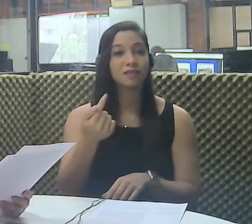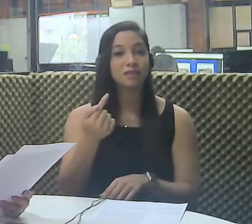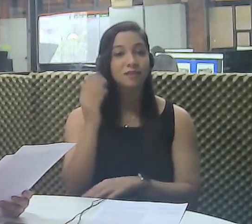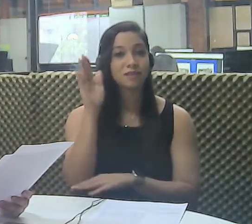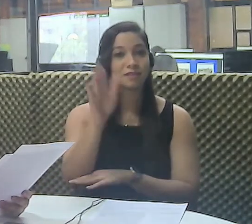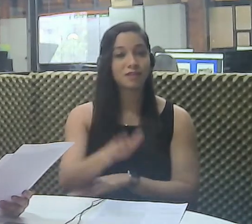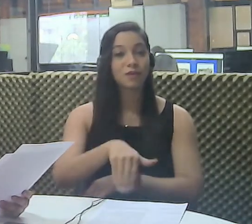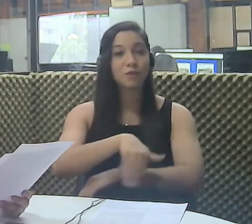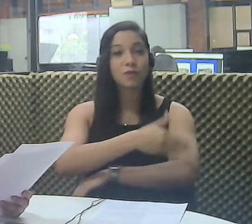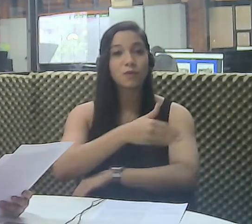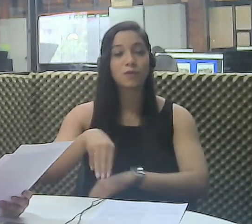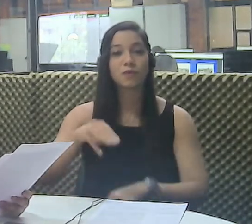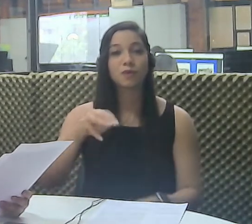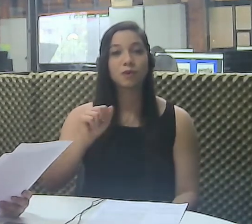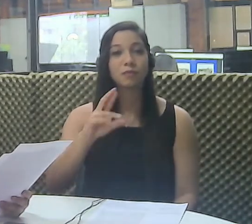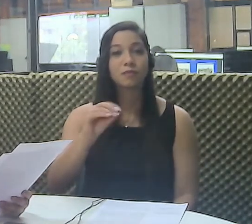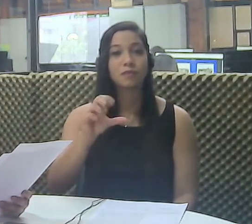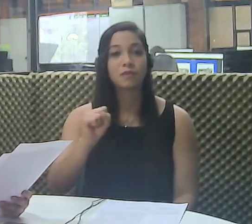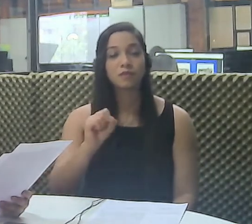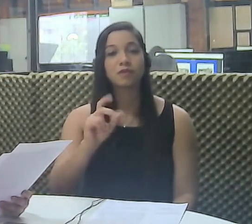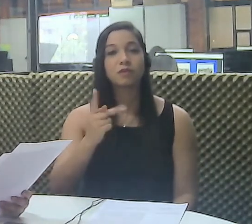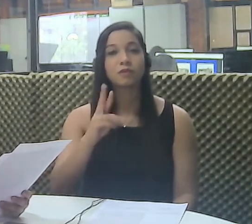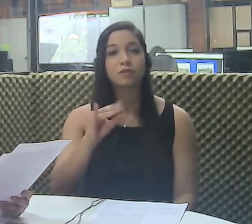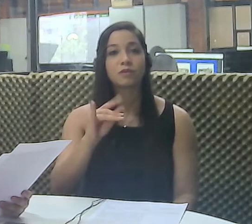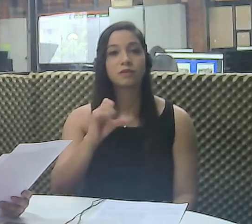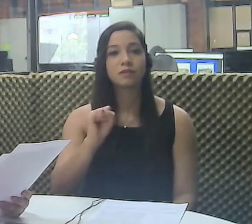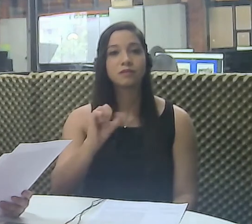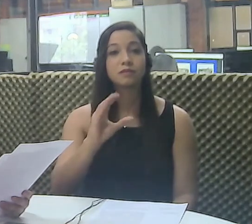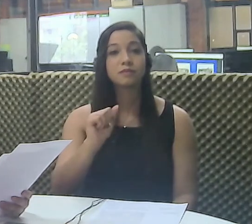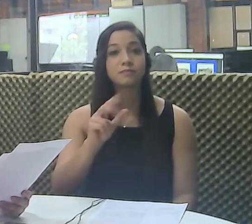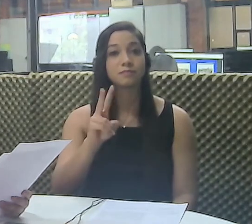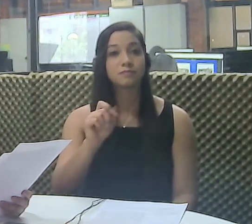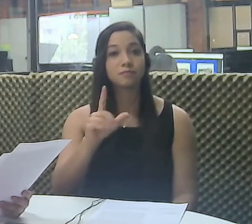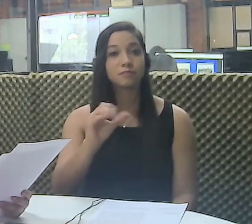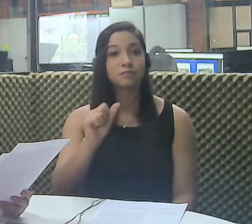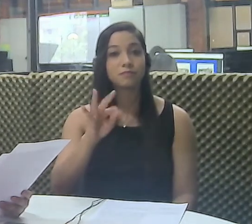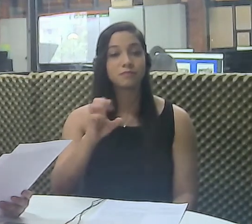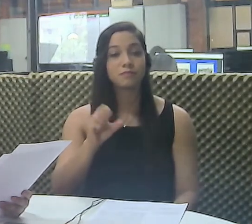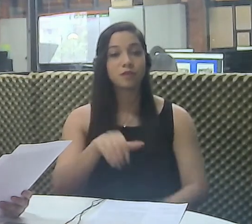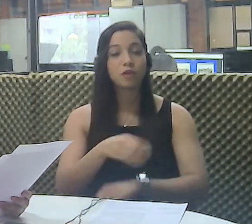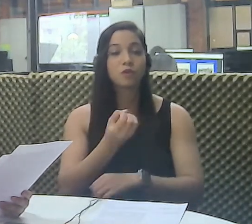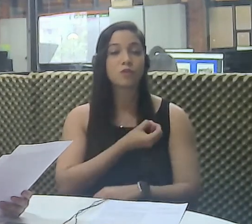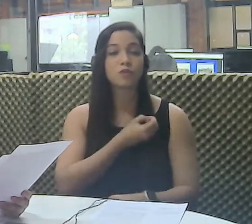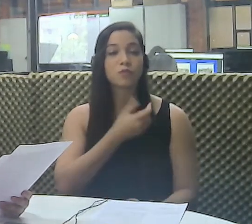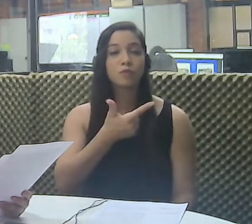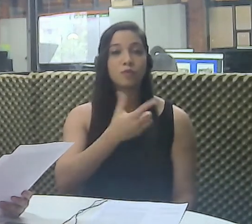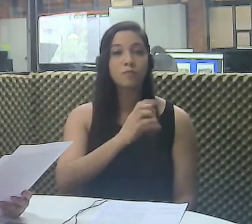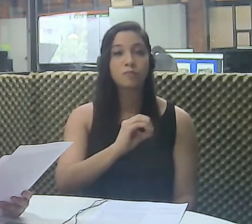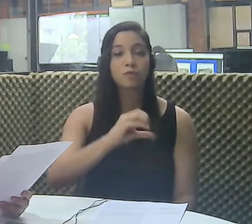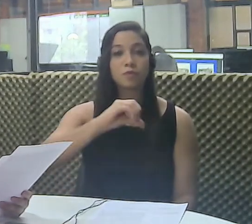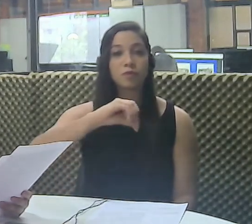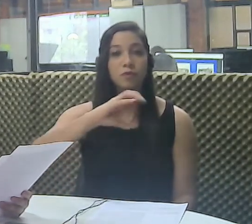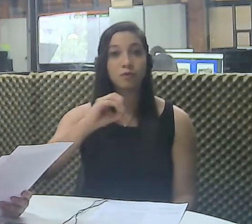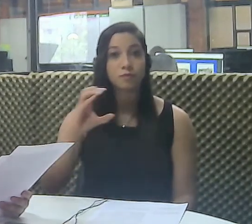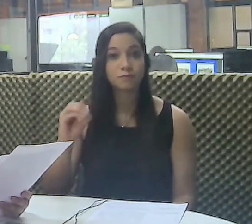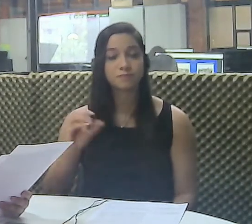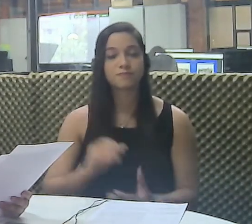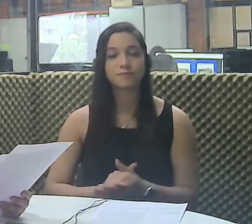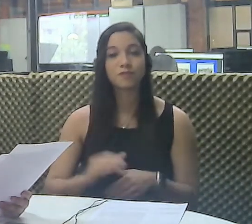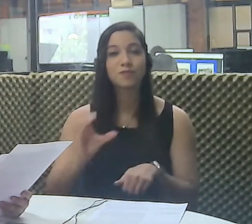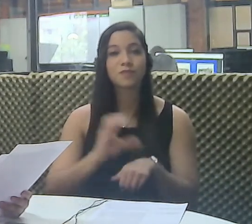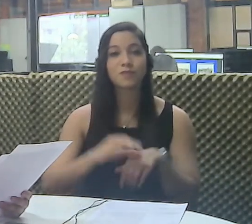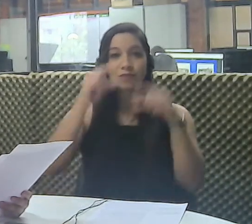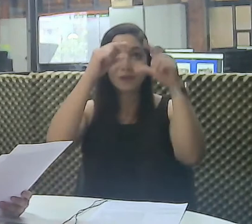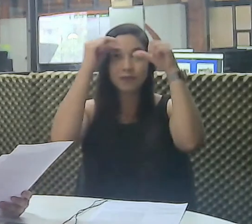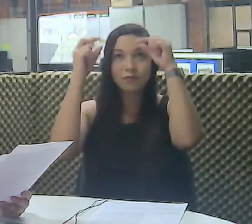5:00 na rua Marlos Urquiza Cavalcante número 2 mil e novecentos para o curso de design de